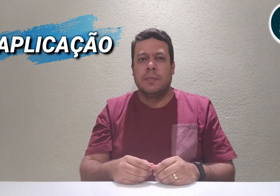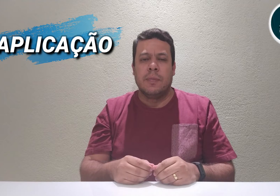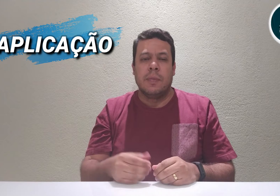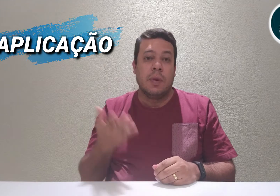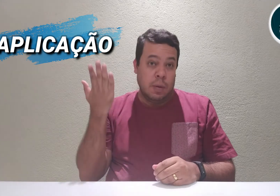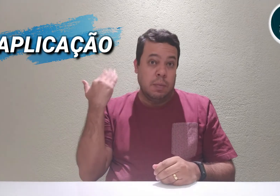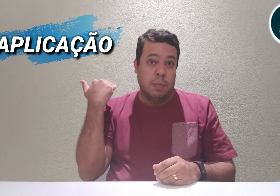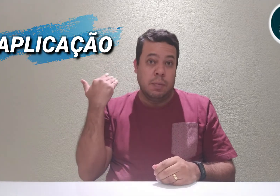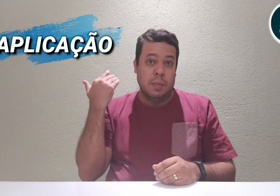Ficou claro?